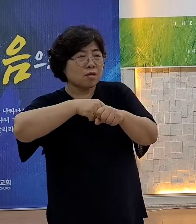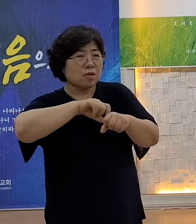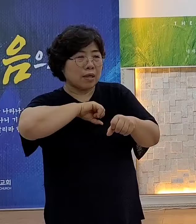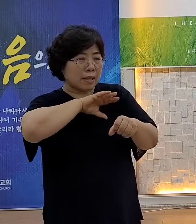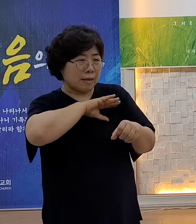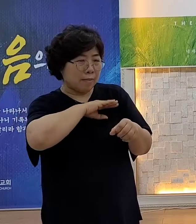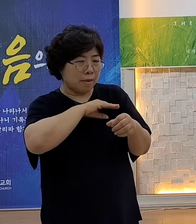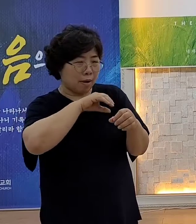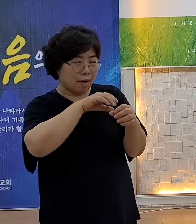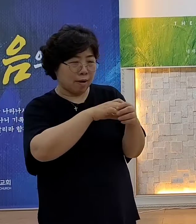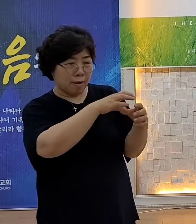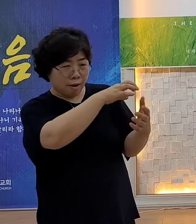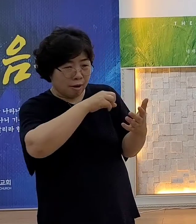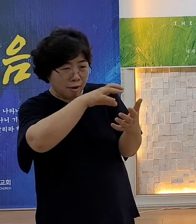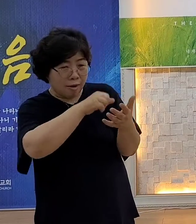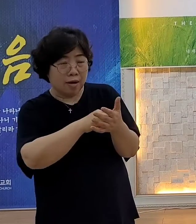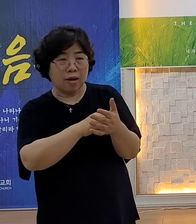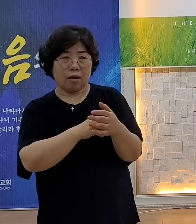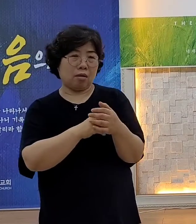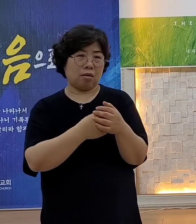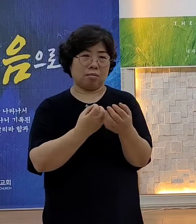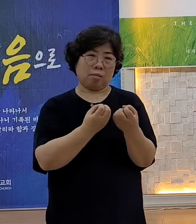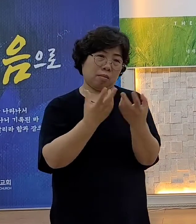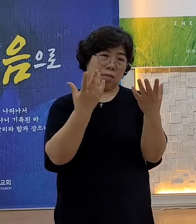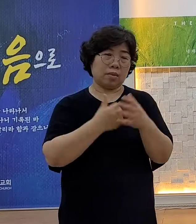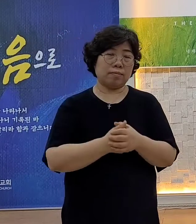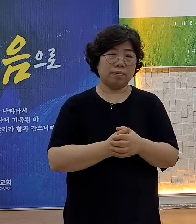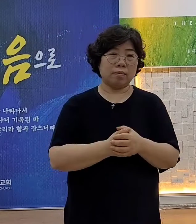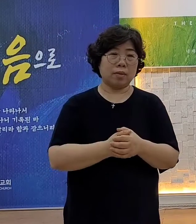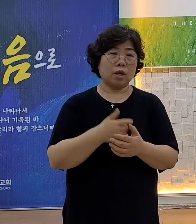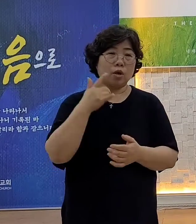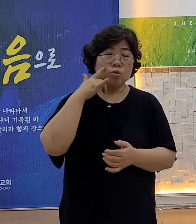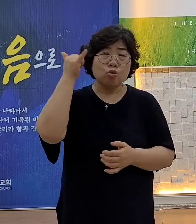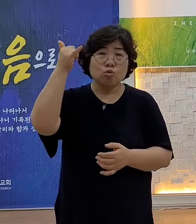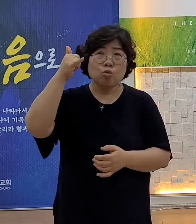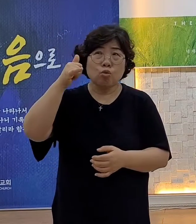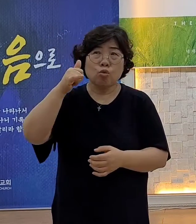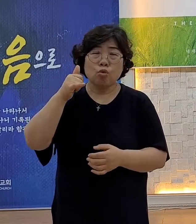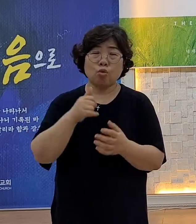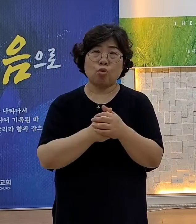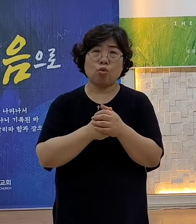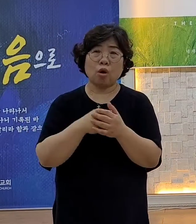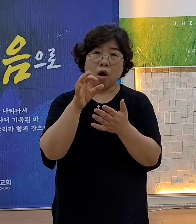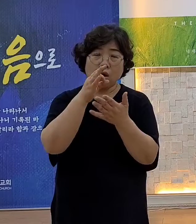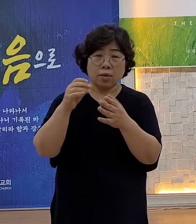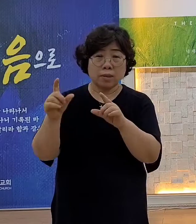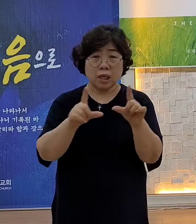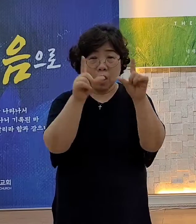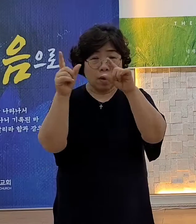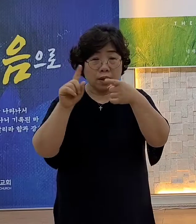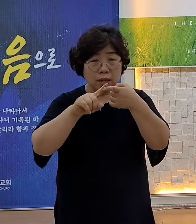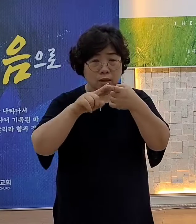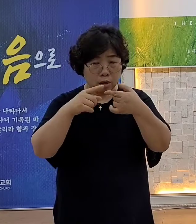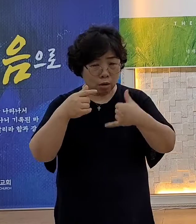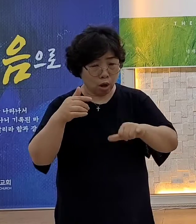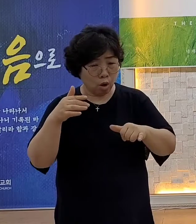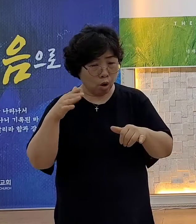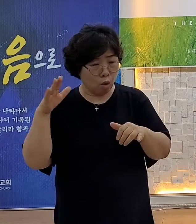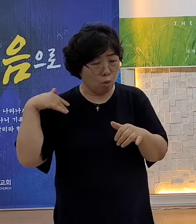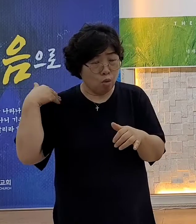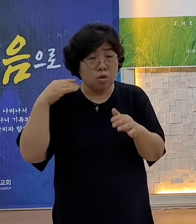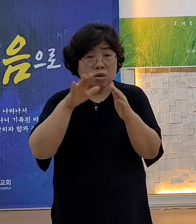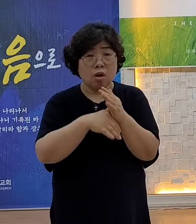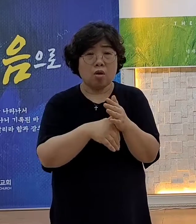사실 엄마 아빠가 11조를 하는지 감사헌금을 하는지 모르는 자녀들이 더 많습니다. 그래서 저희는 생일